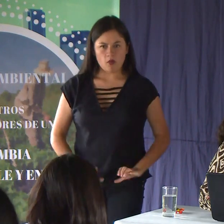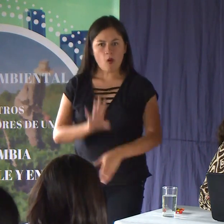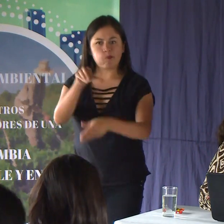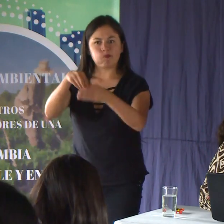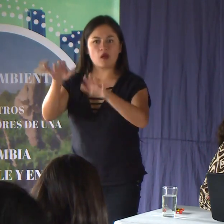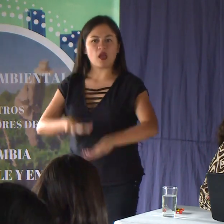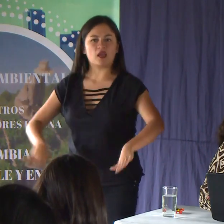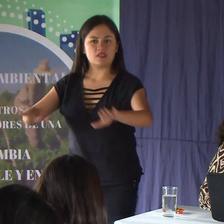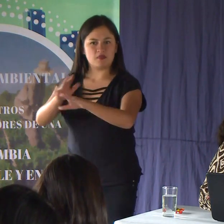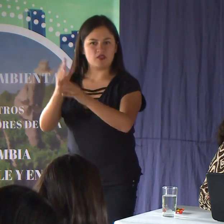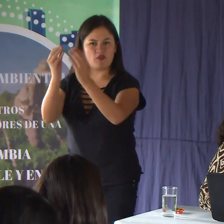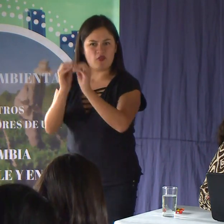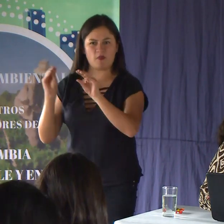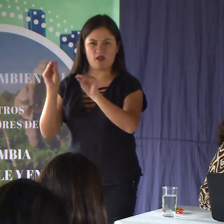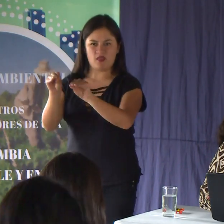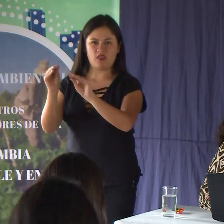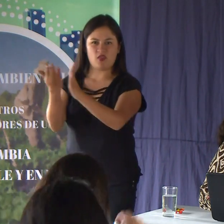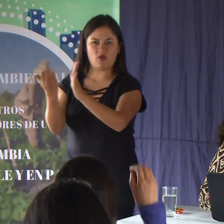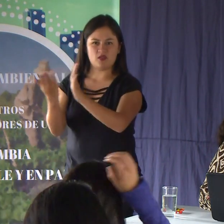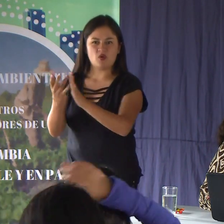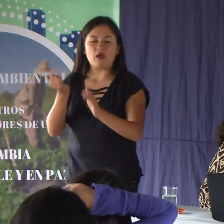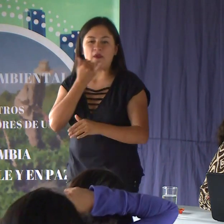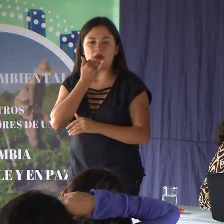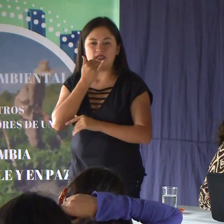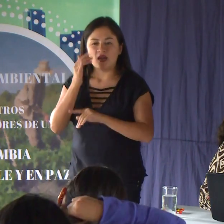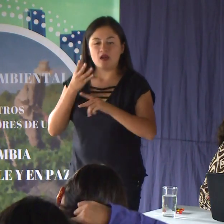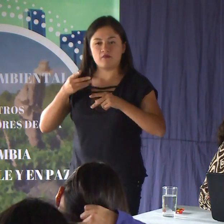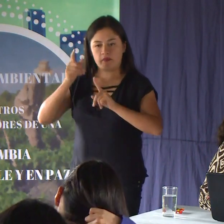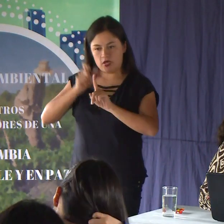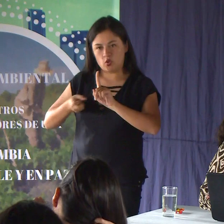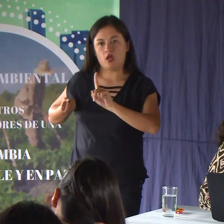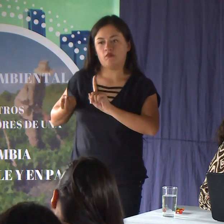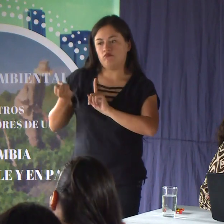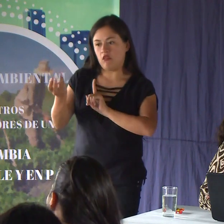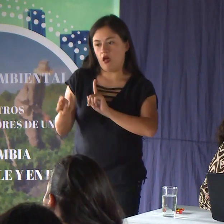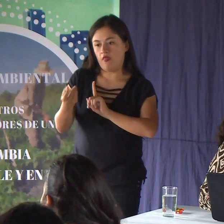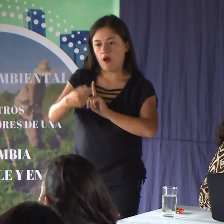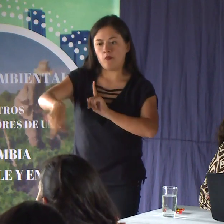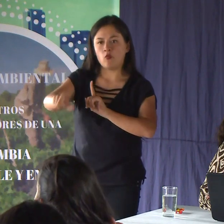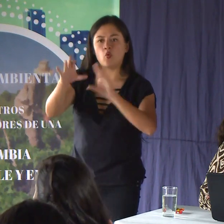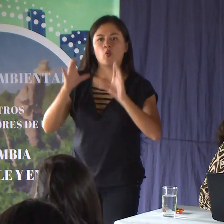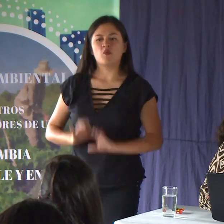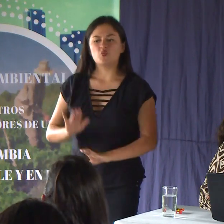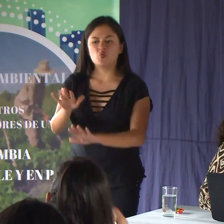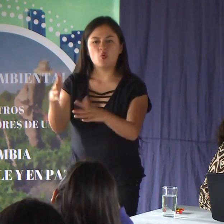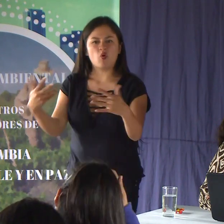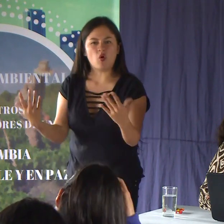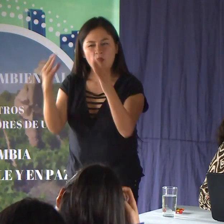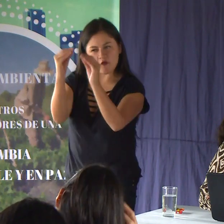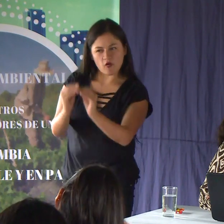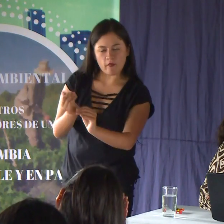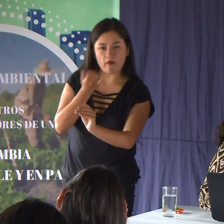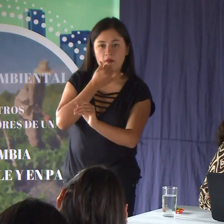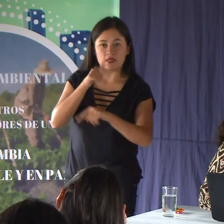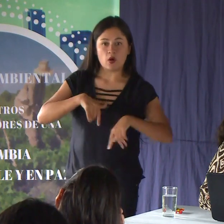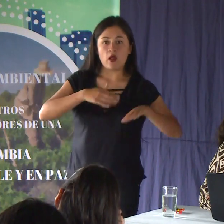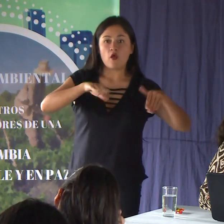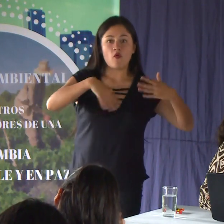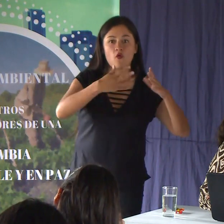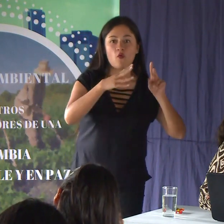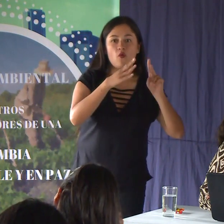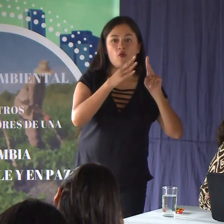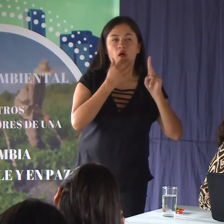presentes entonces en esa forma de educación. Si bien ya no tenemos instituciones educativas con un panóptico